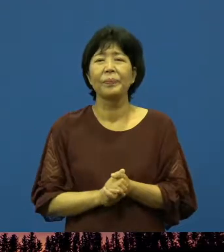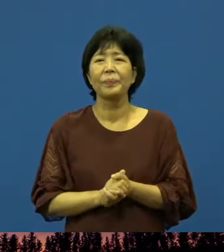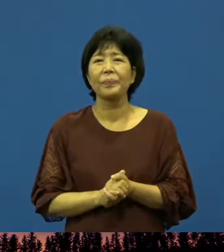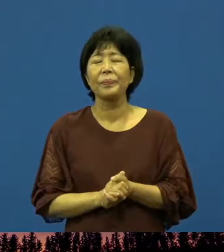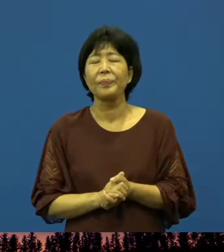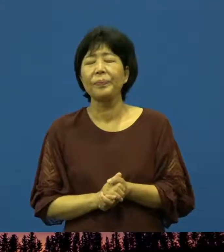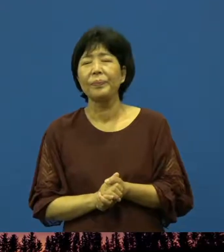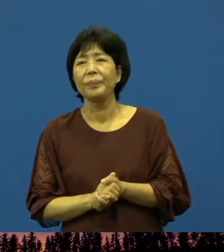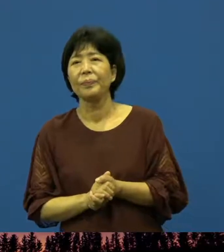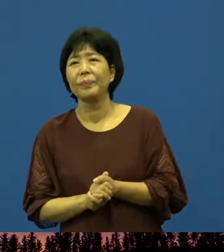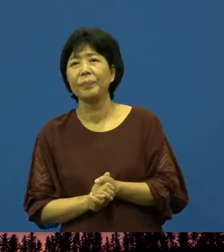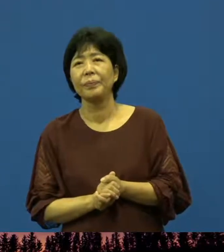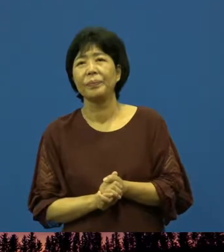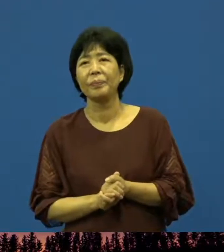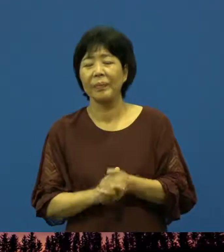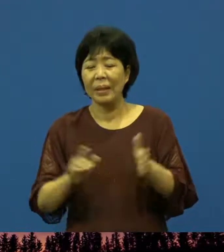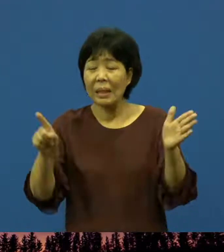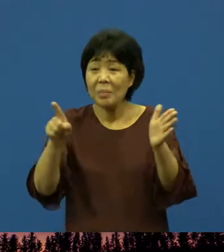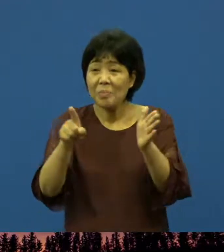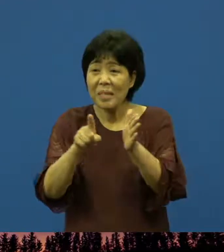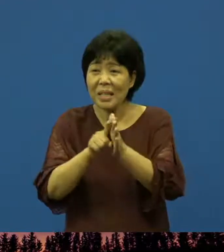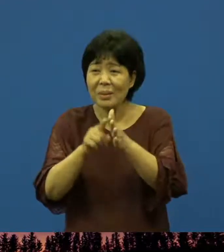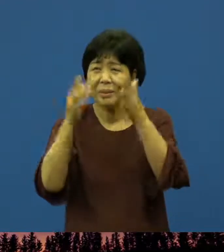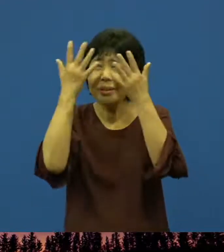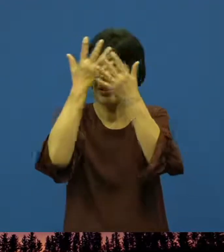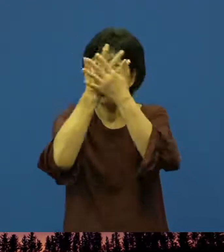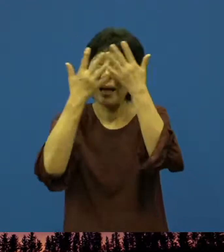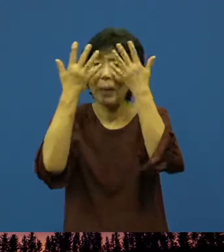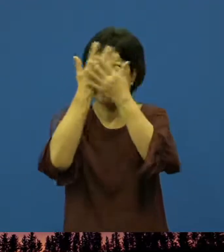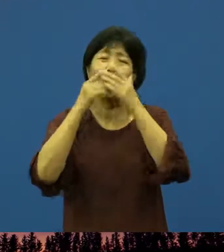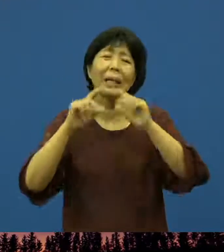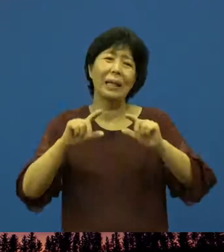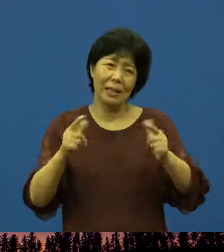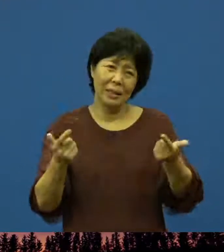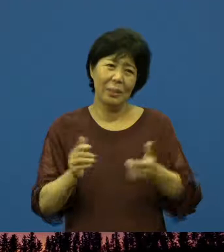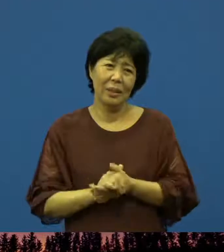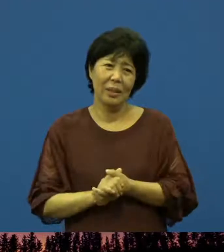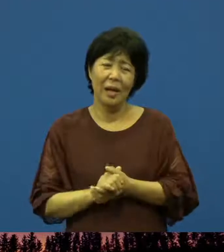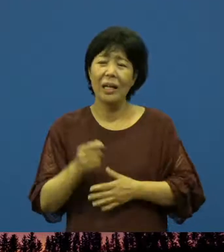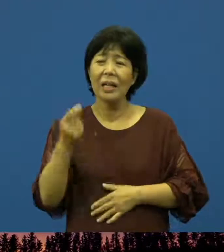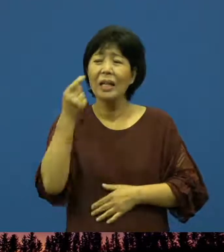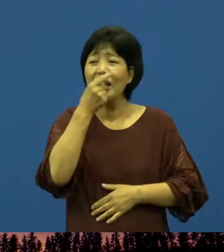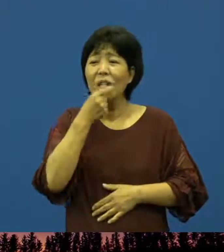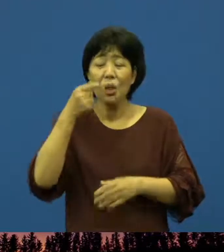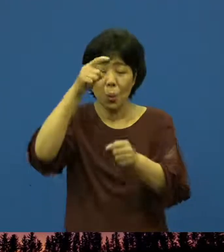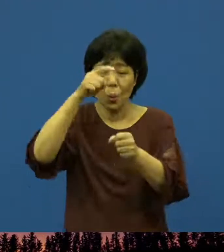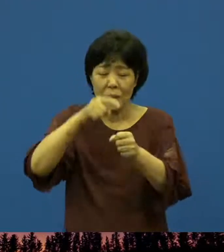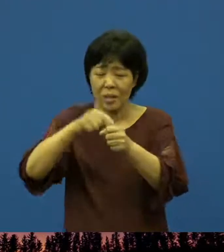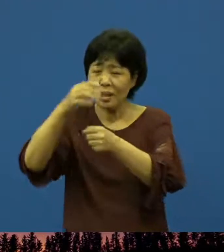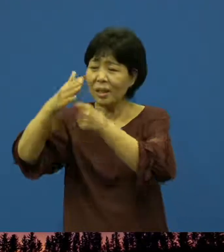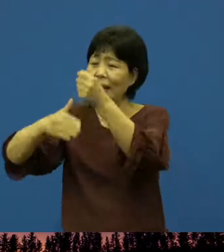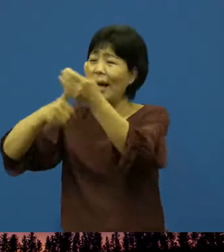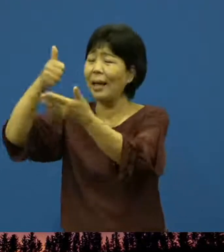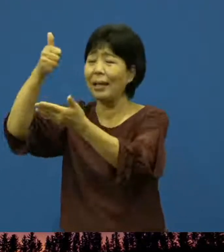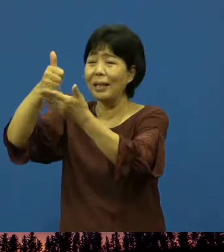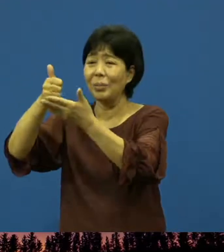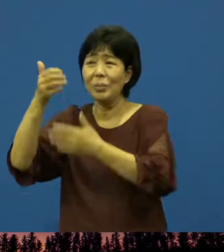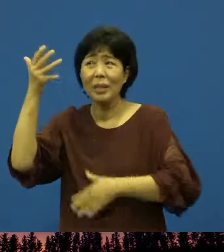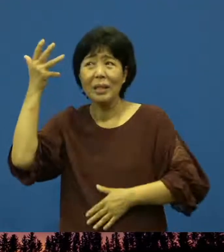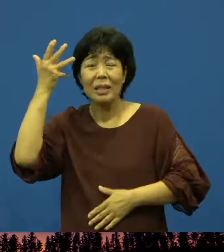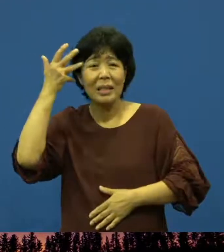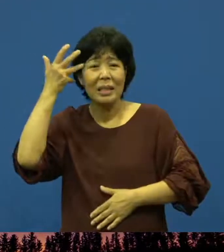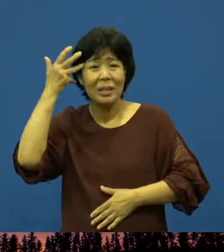여러분, 신앙은 추상적인 게 아니에요. 하나님은 이론적인 그런 철학적인 개념적으로